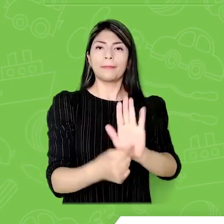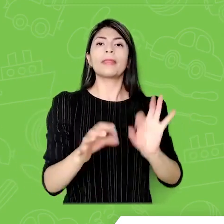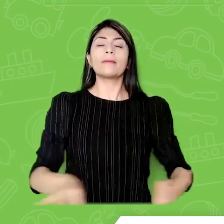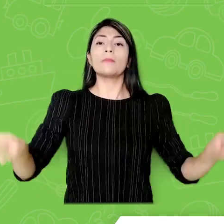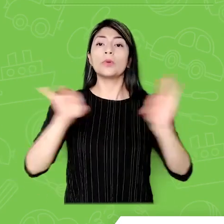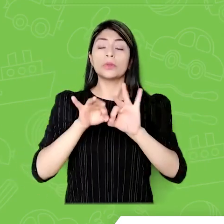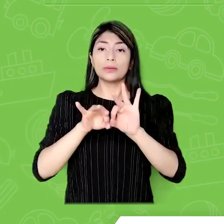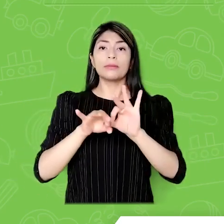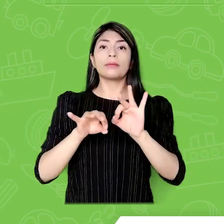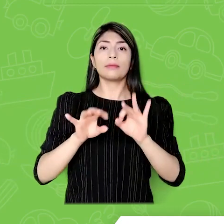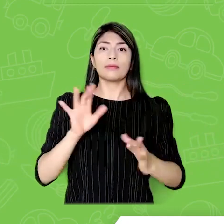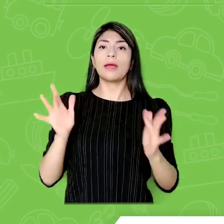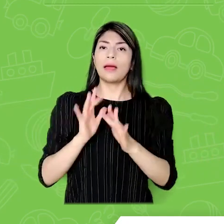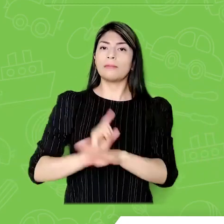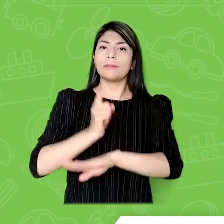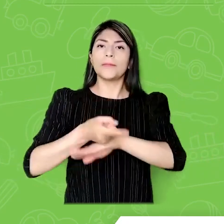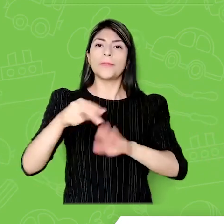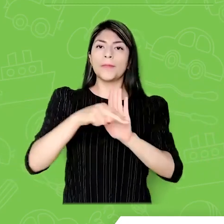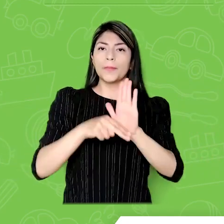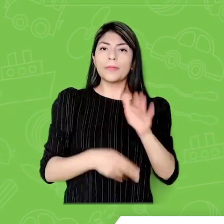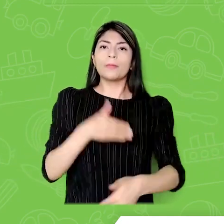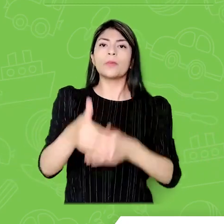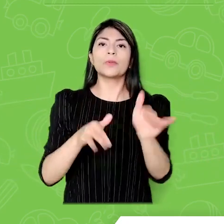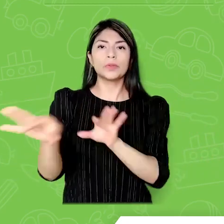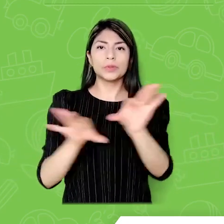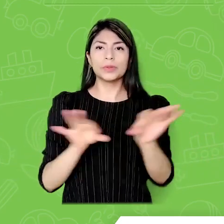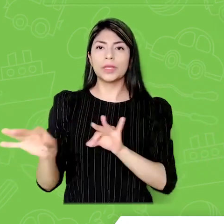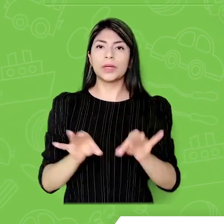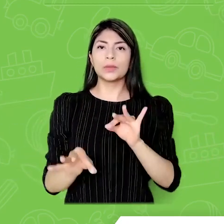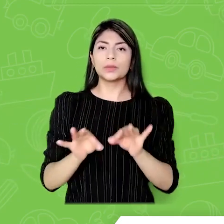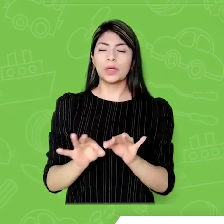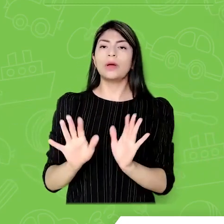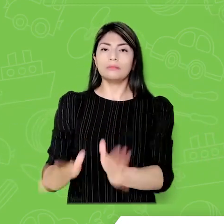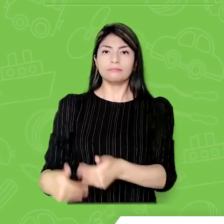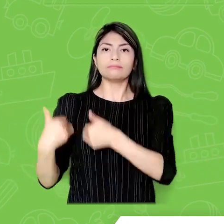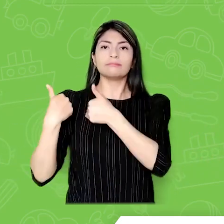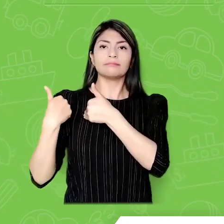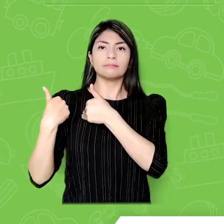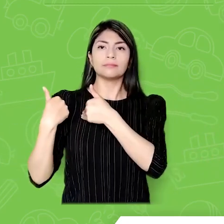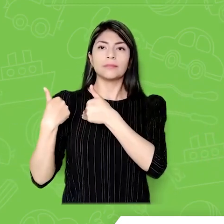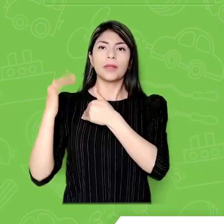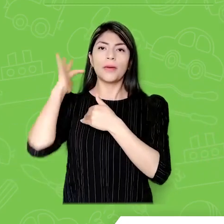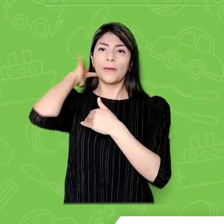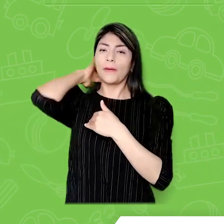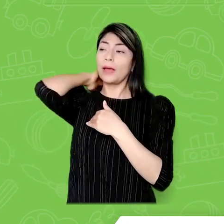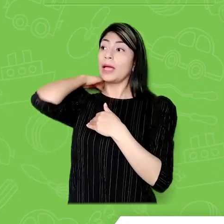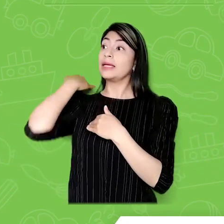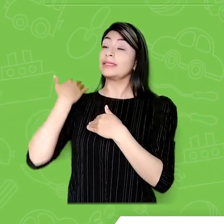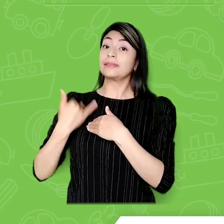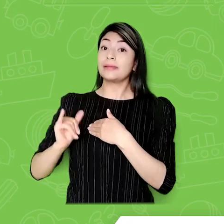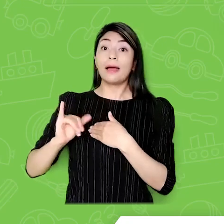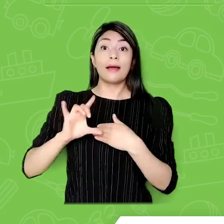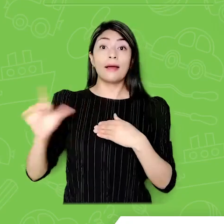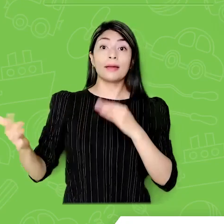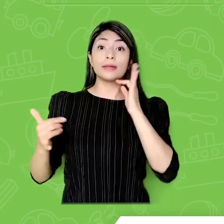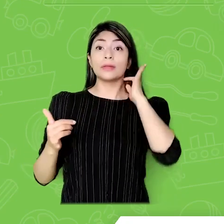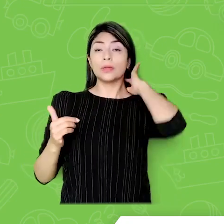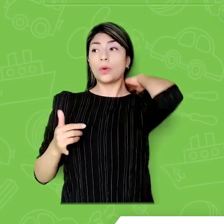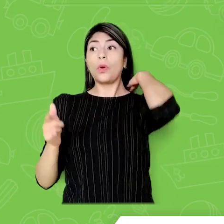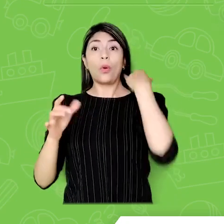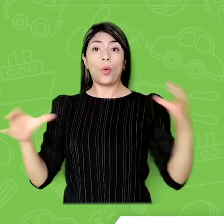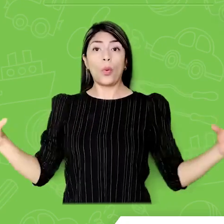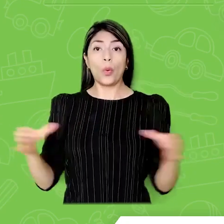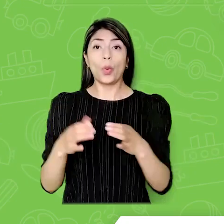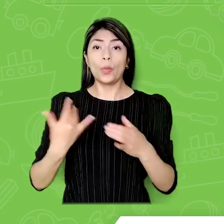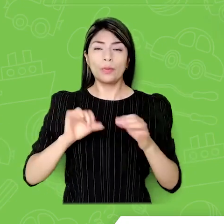los procesos de selección a su cargo, suscribirlos una vez aprobados por la misma Sala Plena y autorizar, con posterioridad